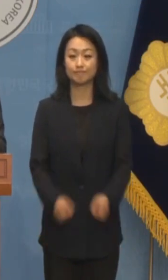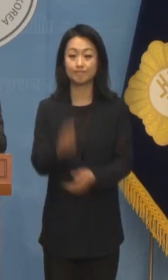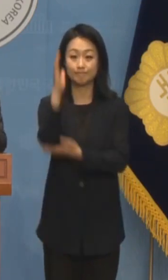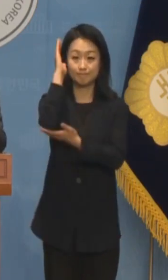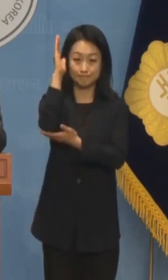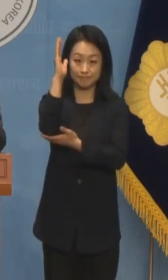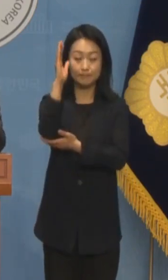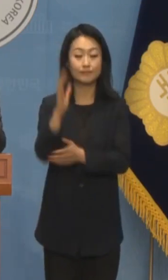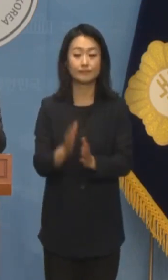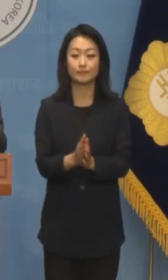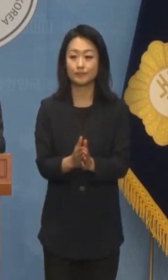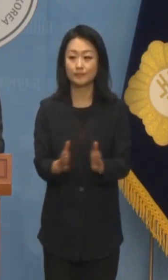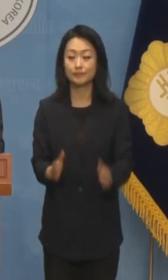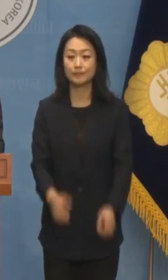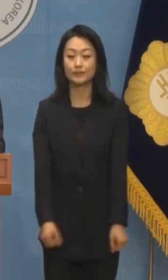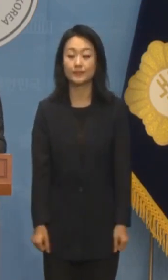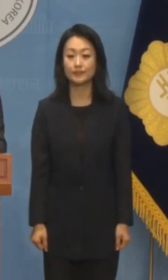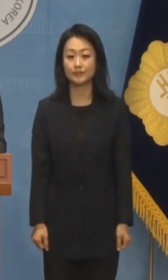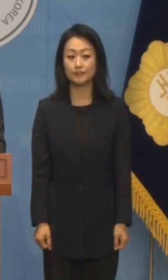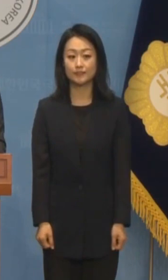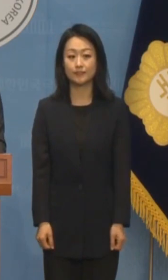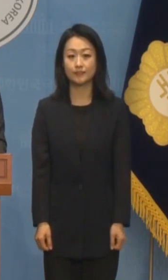시작하겠습니다.